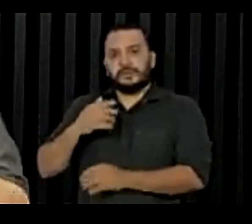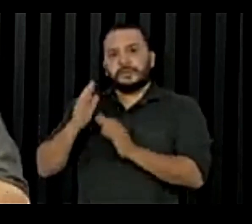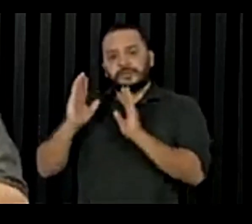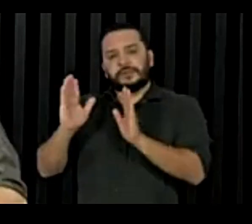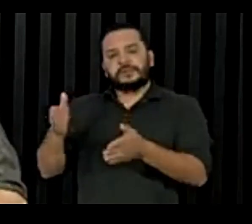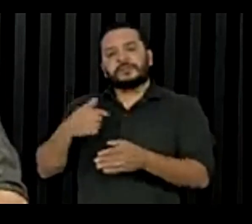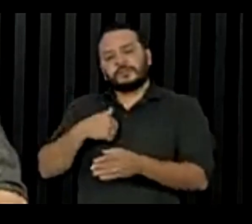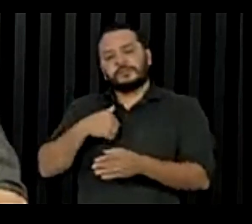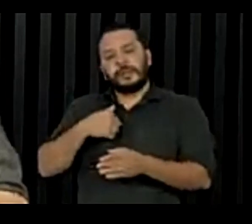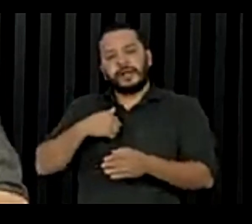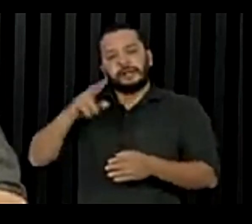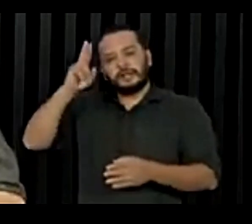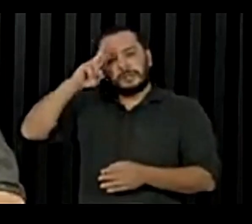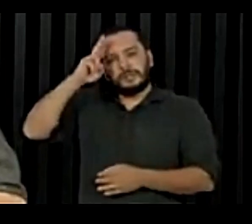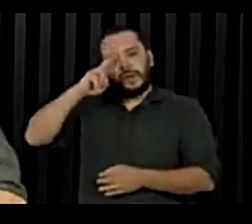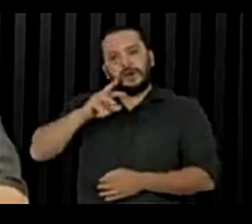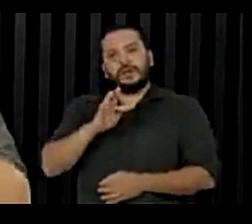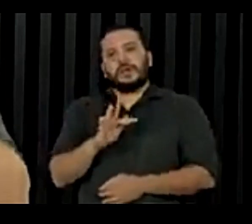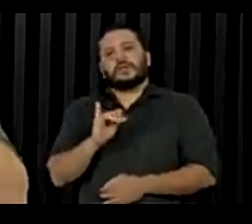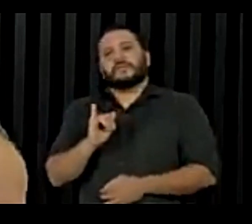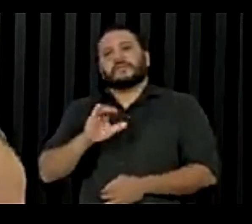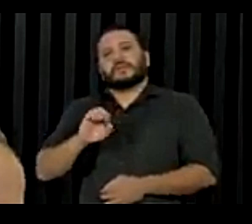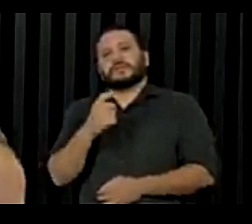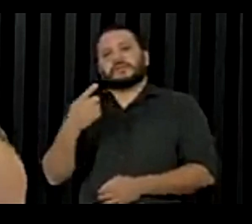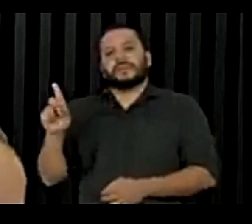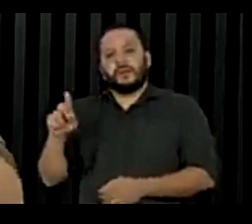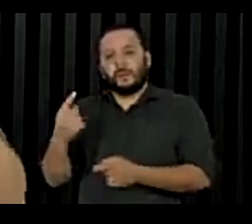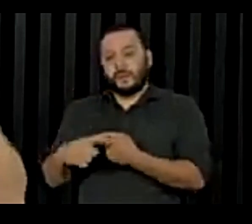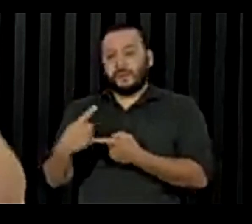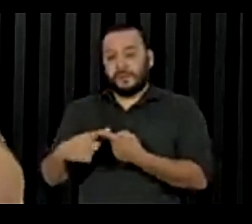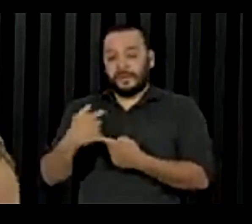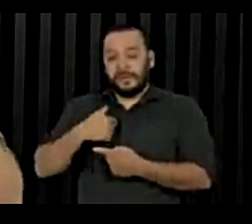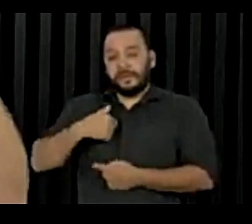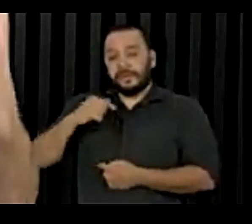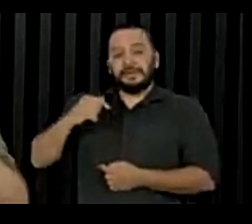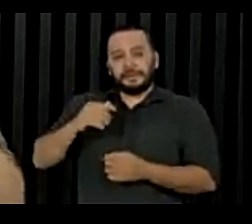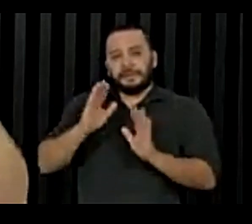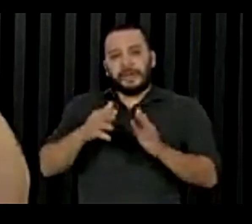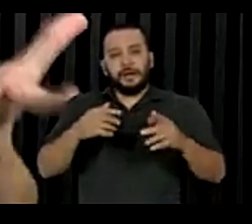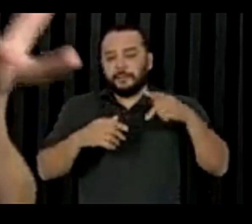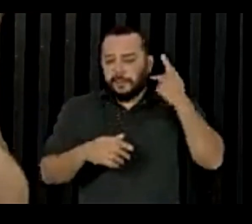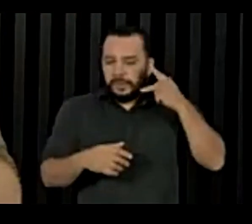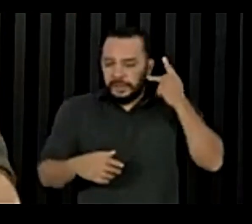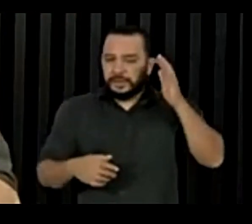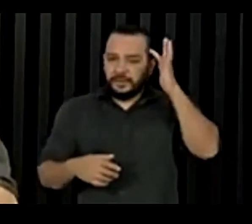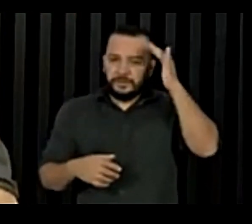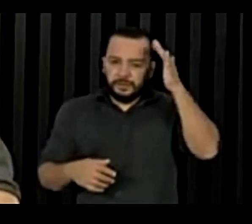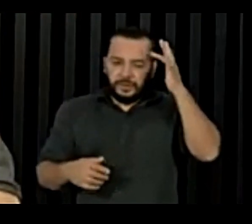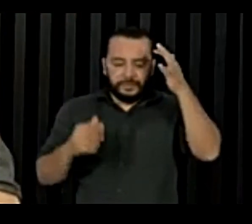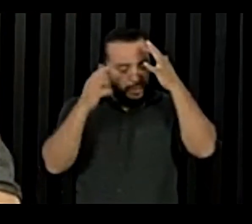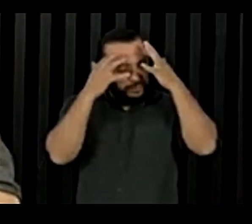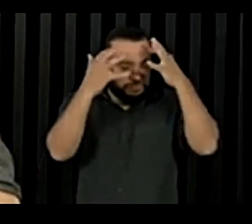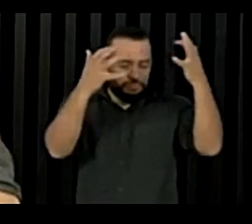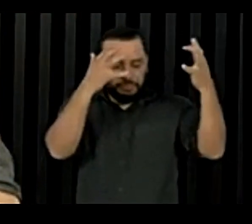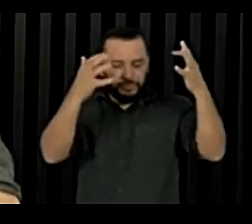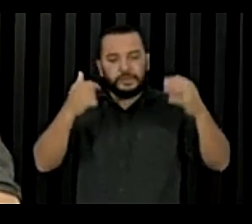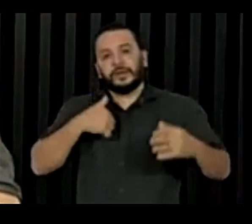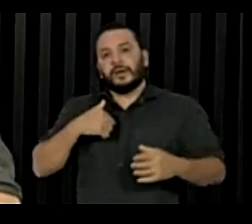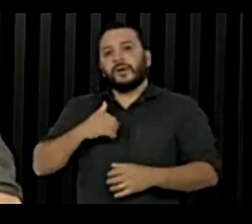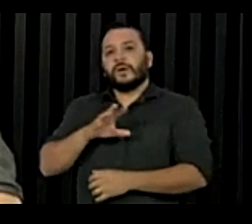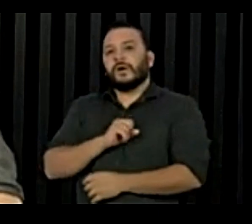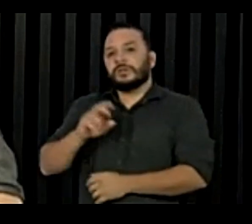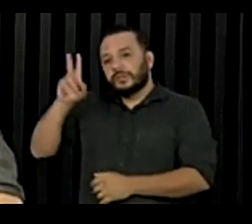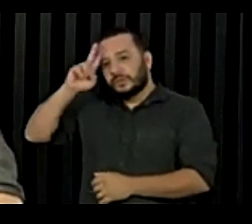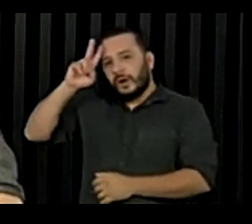ficção, porque a cabeça já está tão cheia que às vezes a literatura política, etc., filosófica ou sociológica acaba me deixando mais